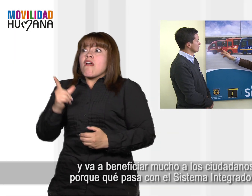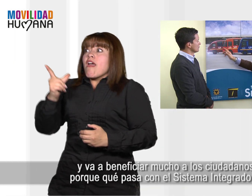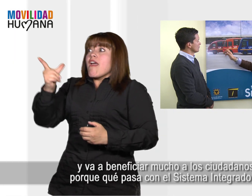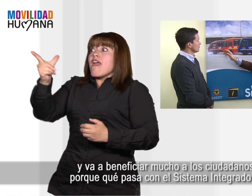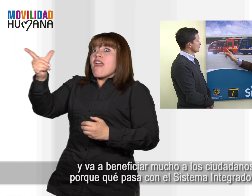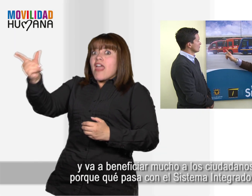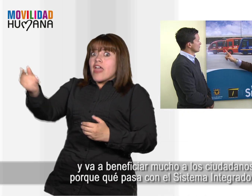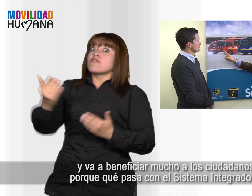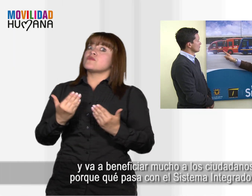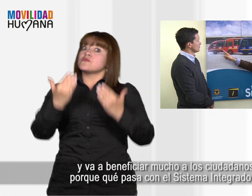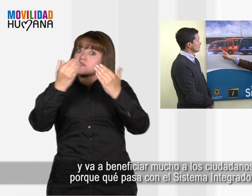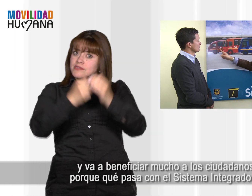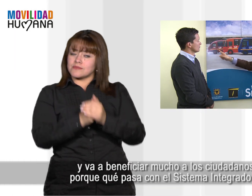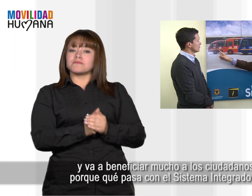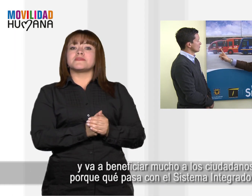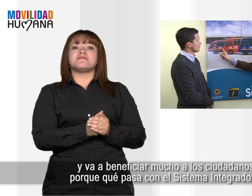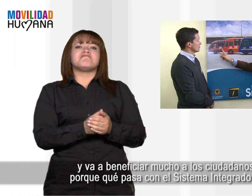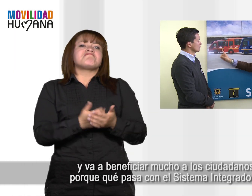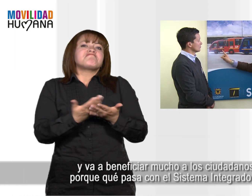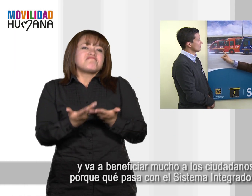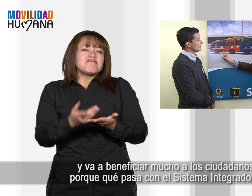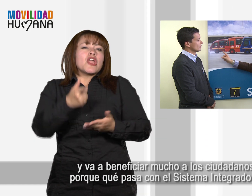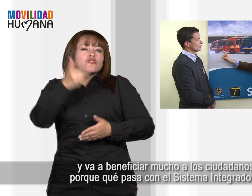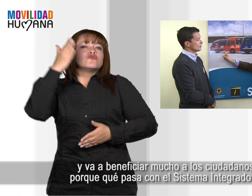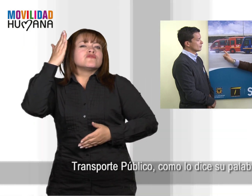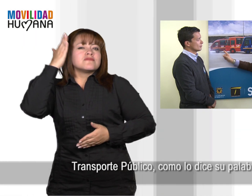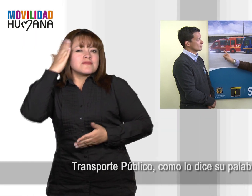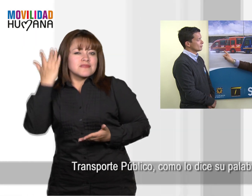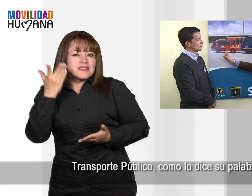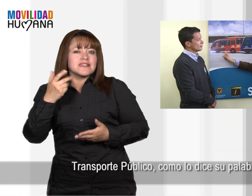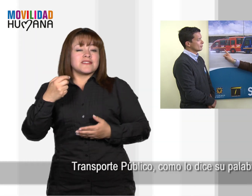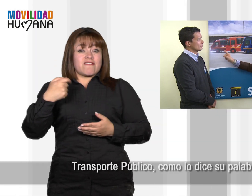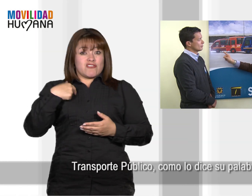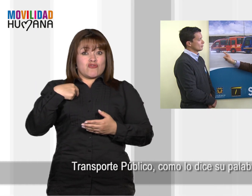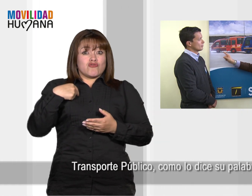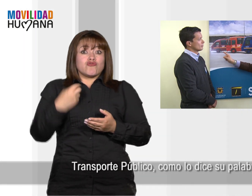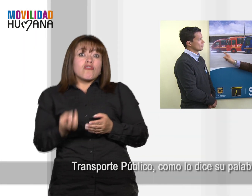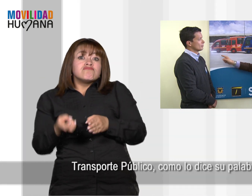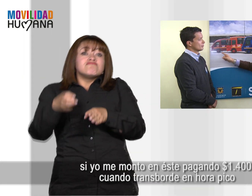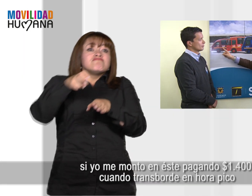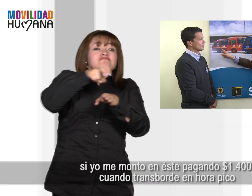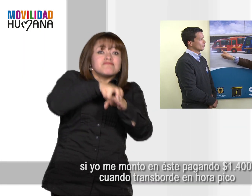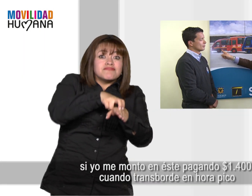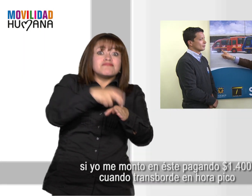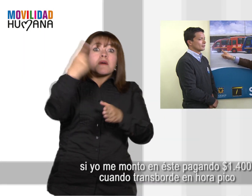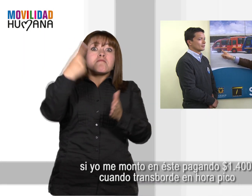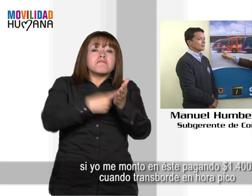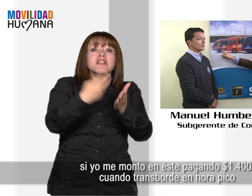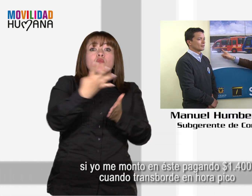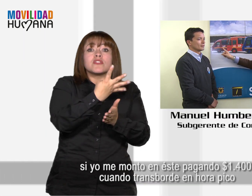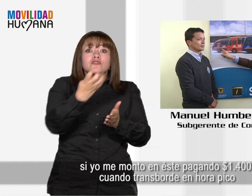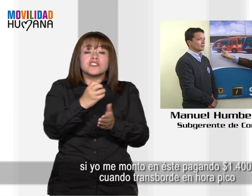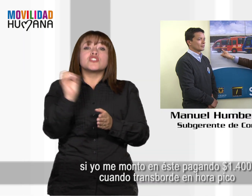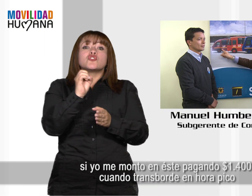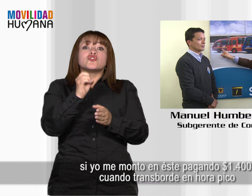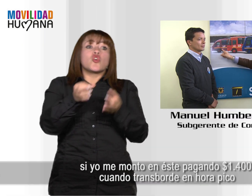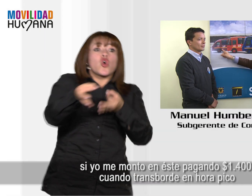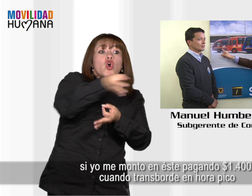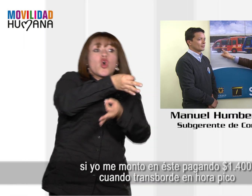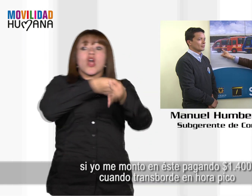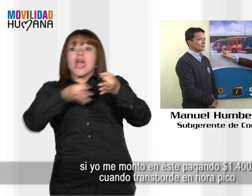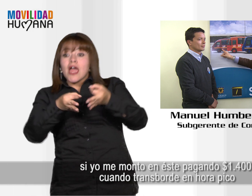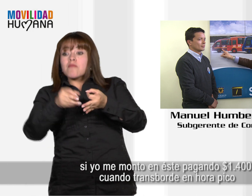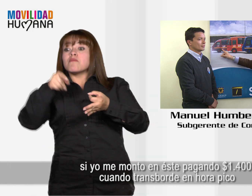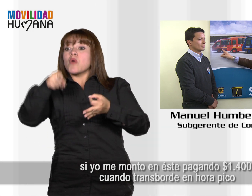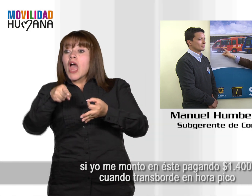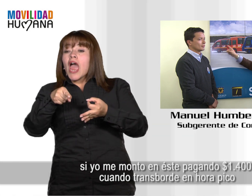mucho, mucho a los ciudadanos, porque ¿qué pasa con el Sistema Integrado de Transporte Público? Como lo dice su palabra, si yo me monto en este, pagando 1